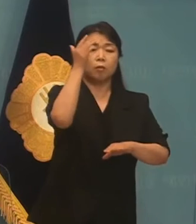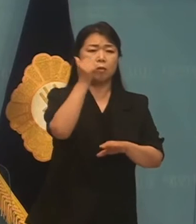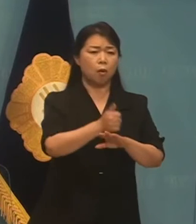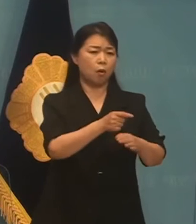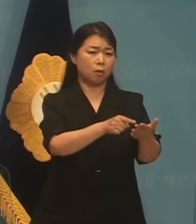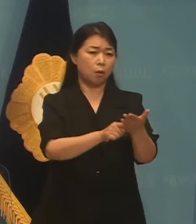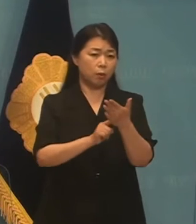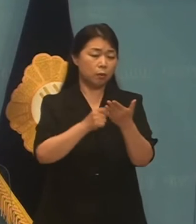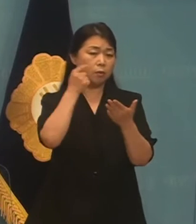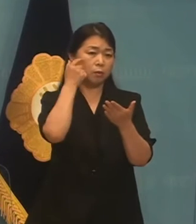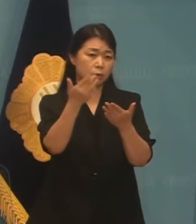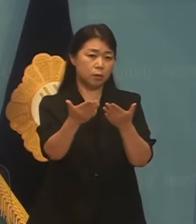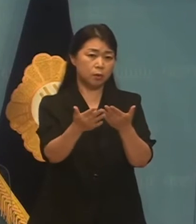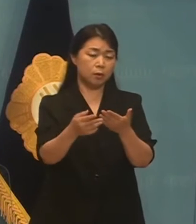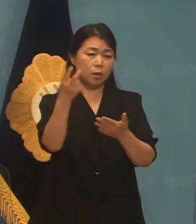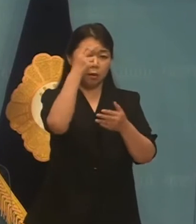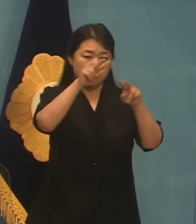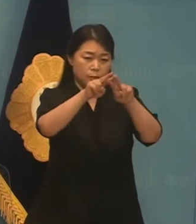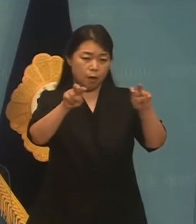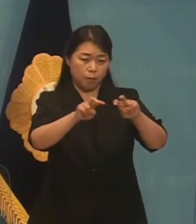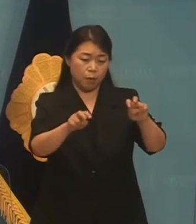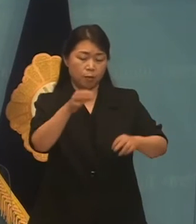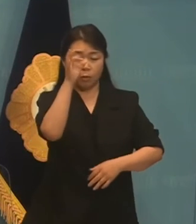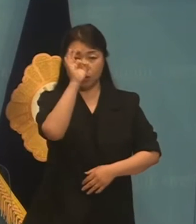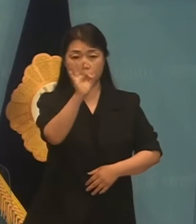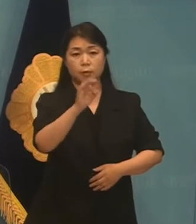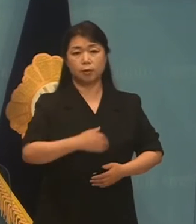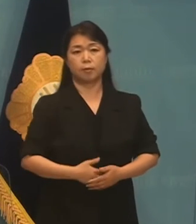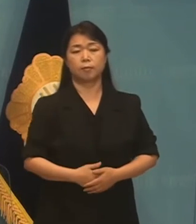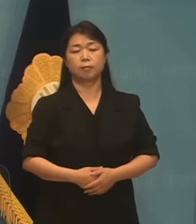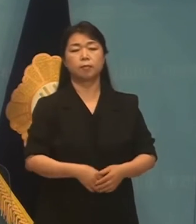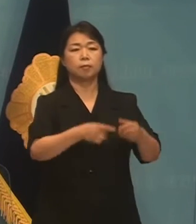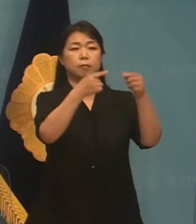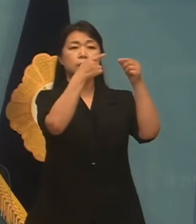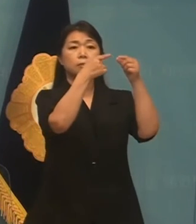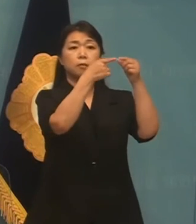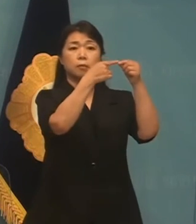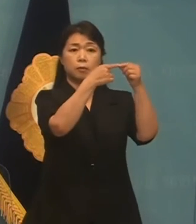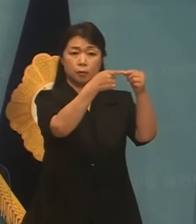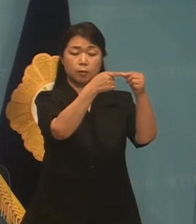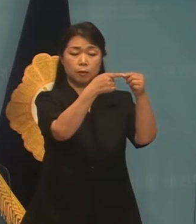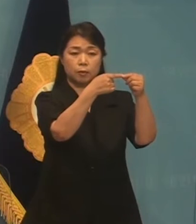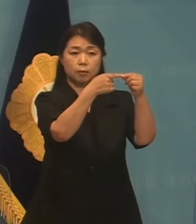결과를 가져왔는지 살펴보겠습니다. 첫째,